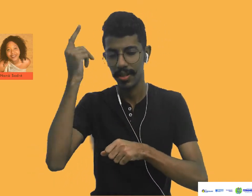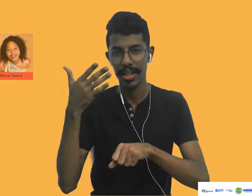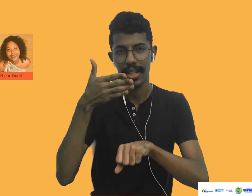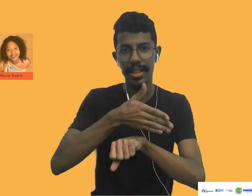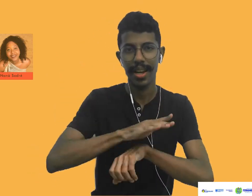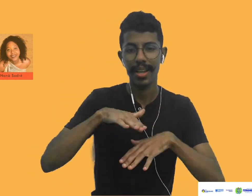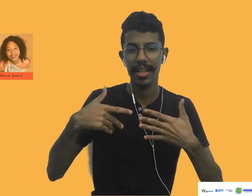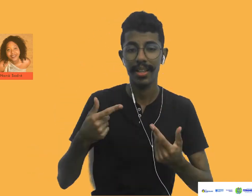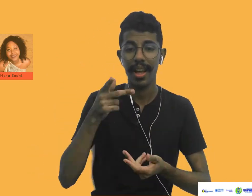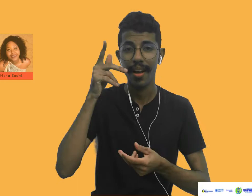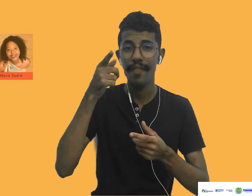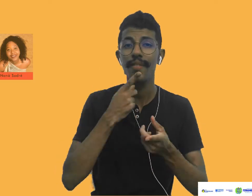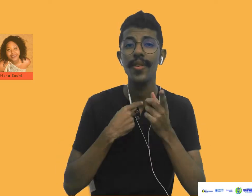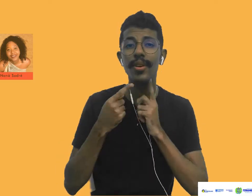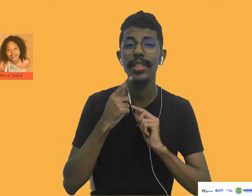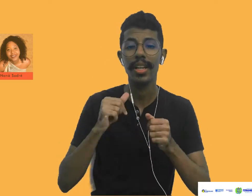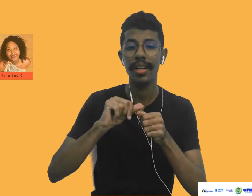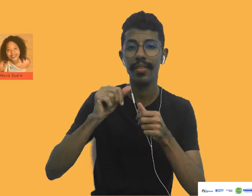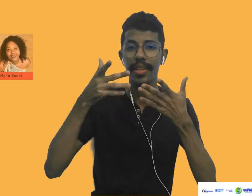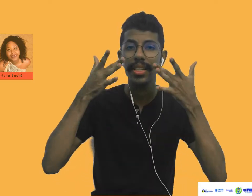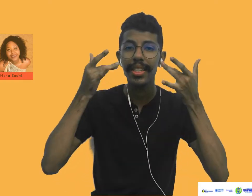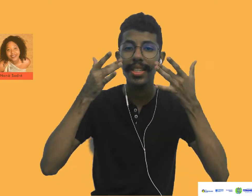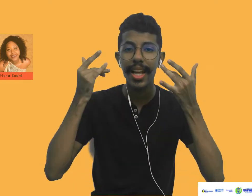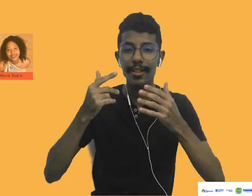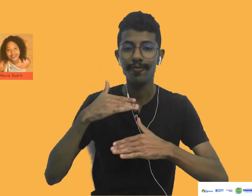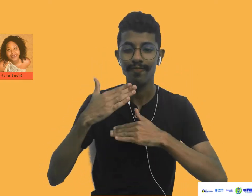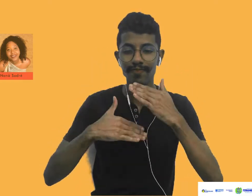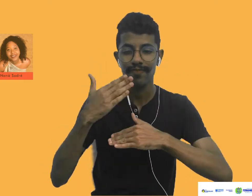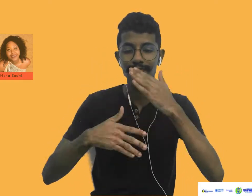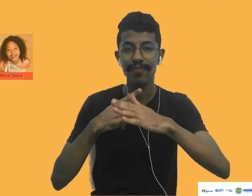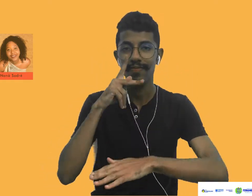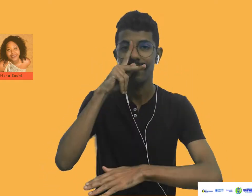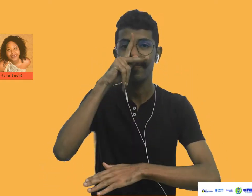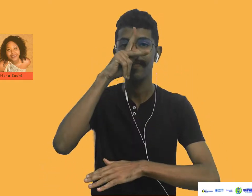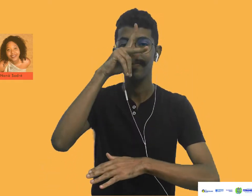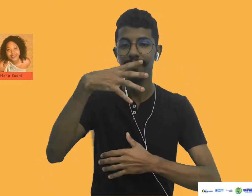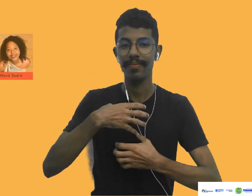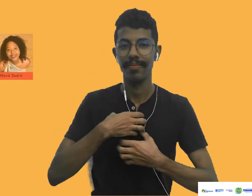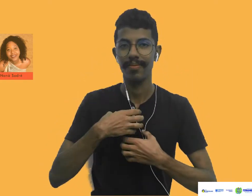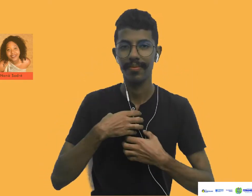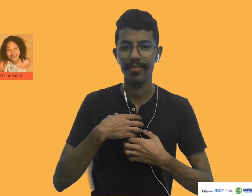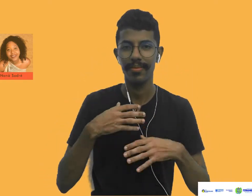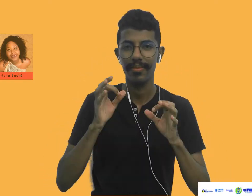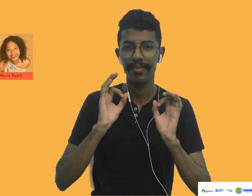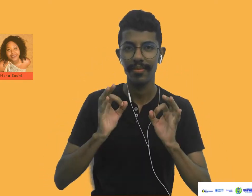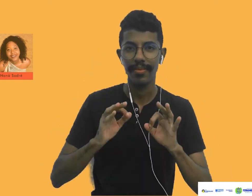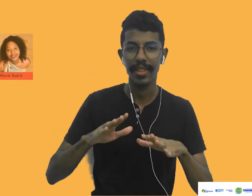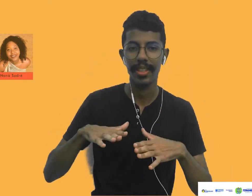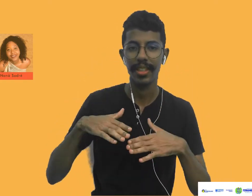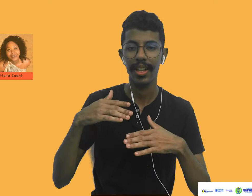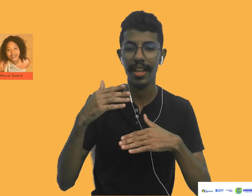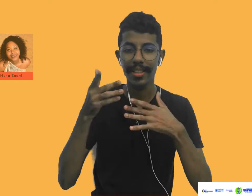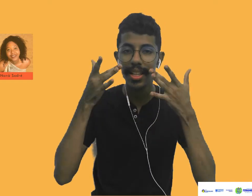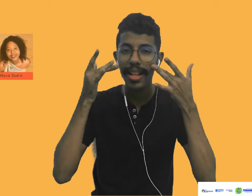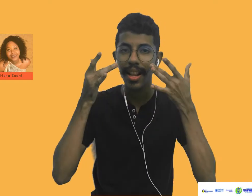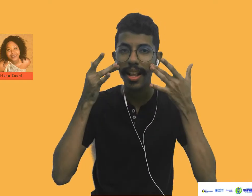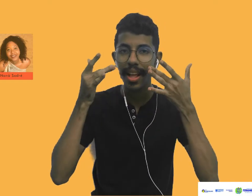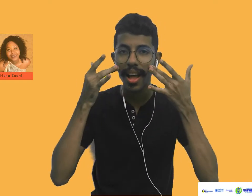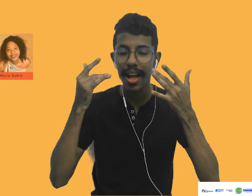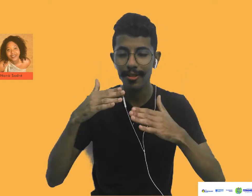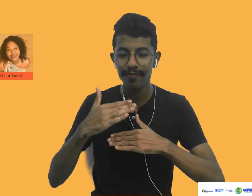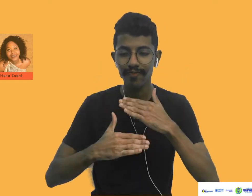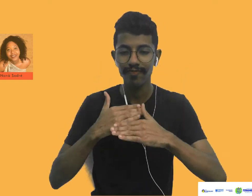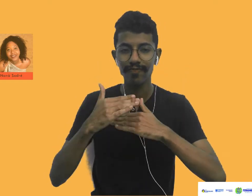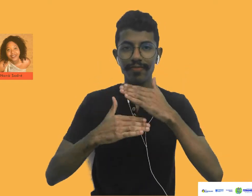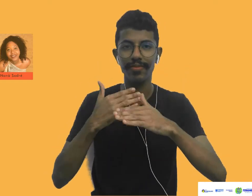E a vontade de fazer teatro, ela foi ficando cada vez mais forte, né? De voltar a fazer teatro. A experiência que eu tinha